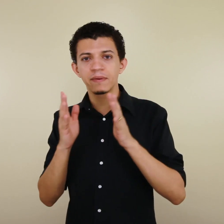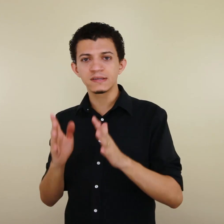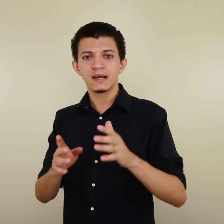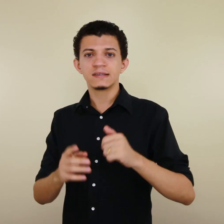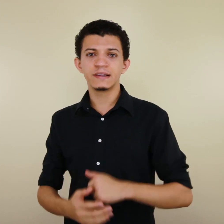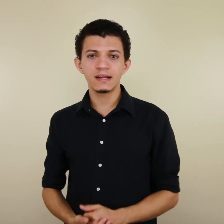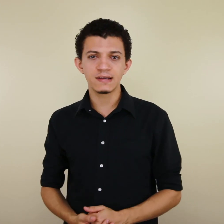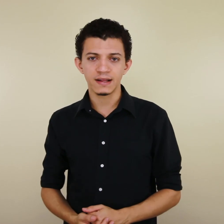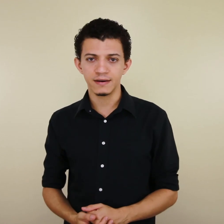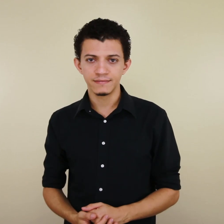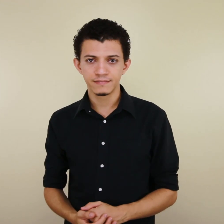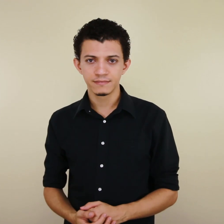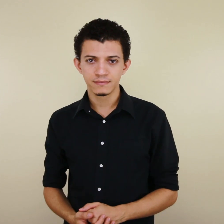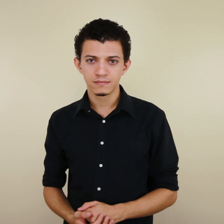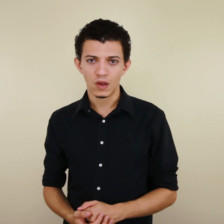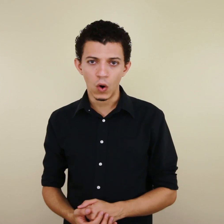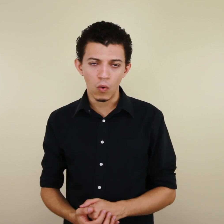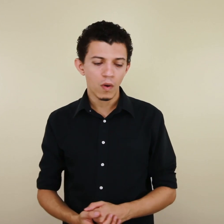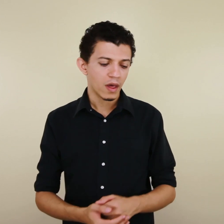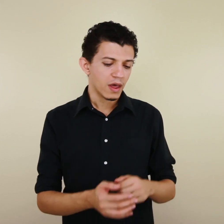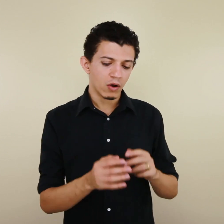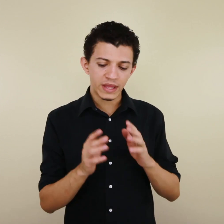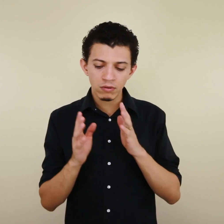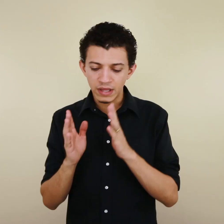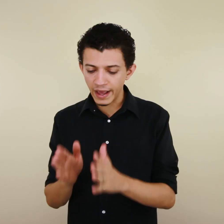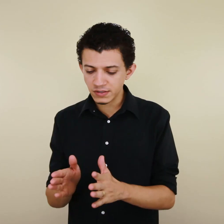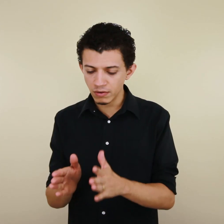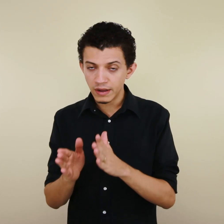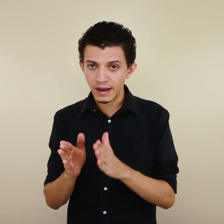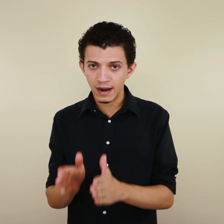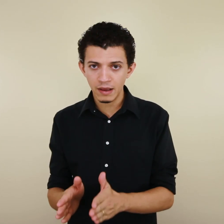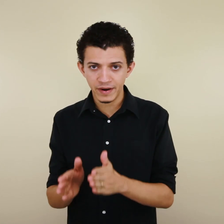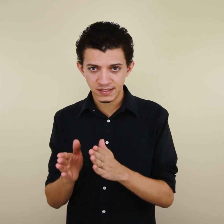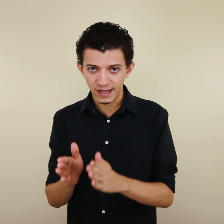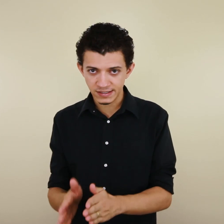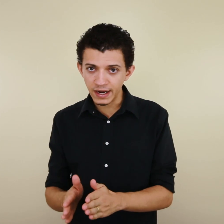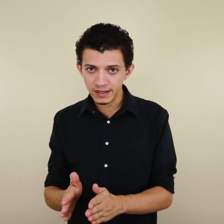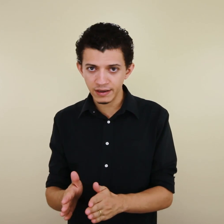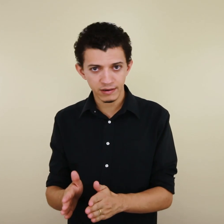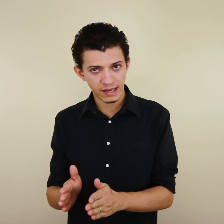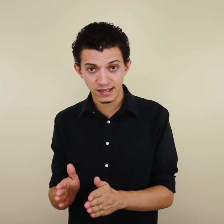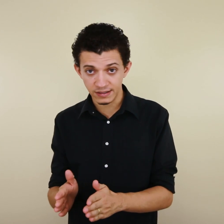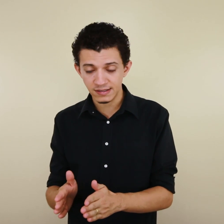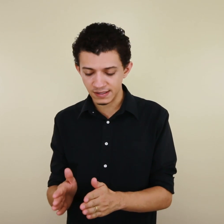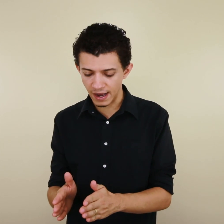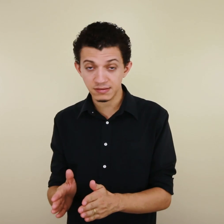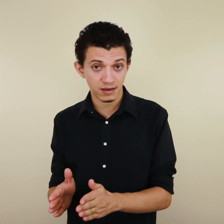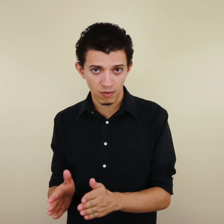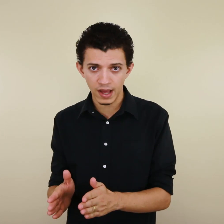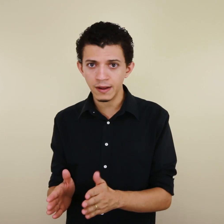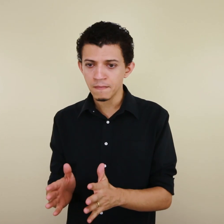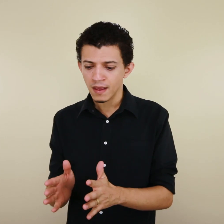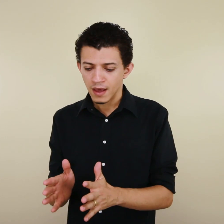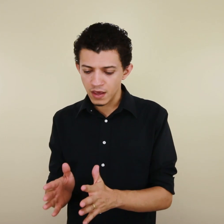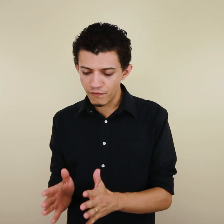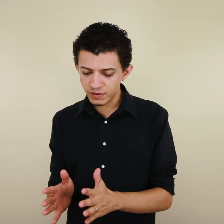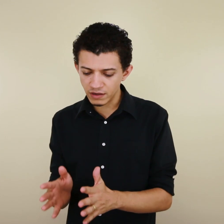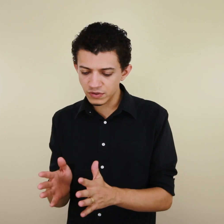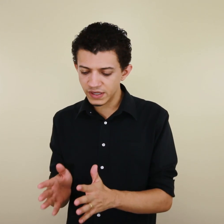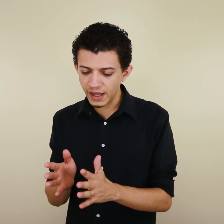Libras sinalizada. Ou eu tenho um texto na Libras escrita, na escrita de sinais, Shainuari, e eu vou traduzir